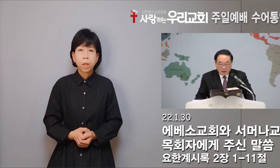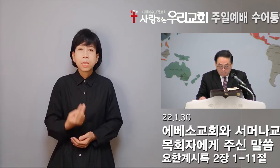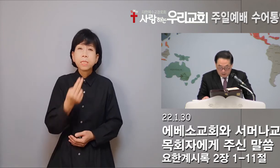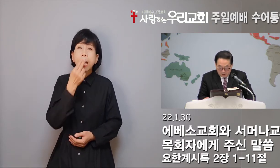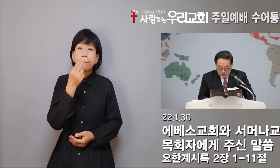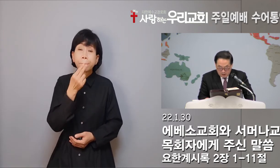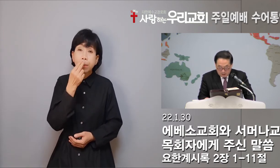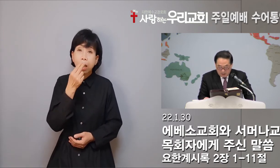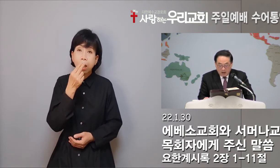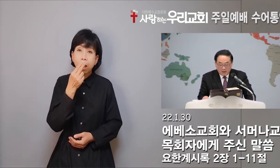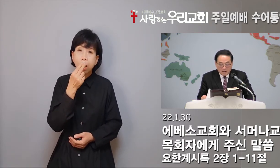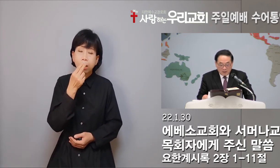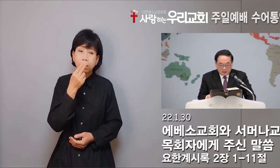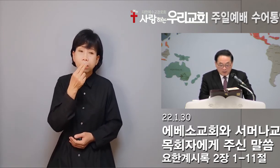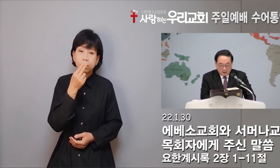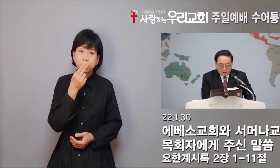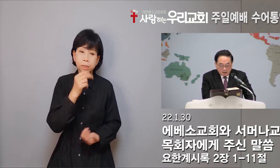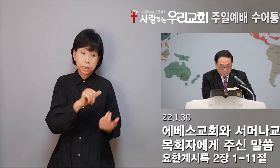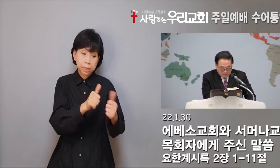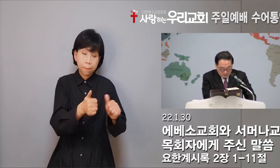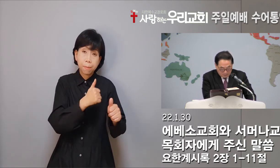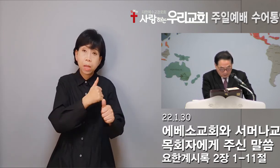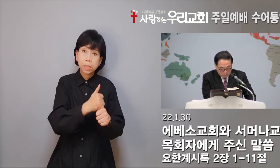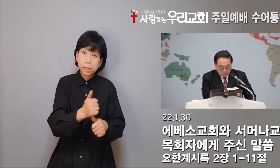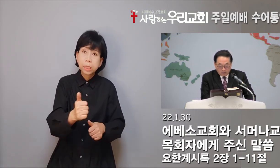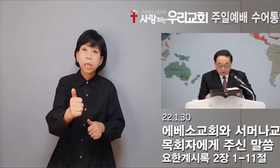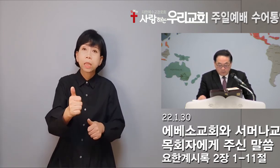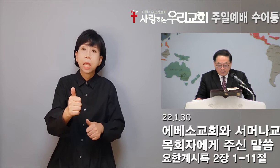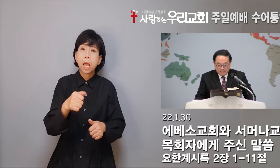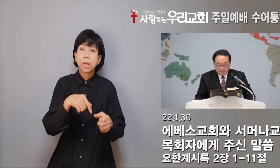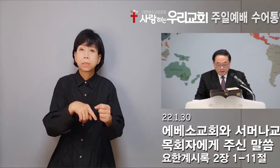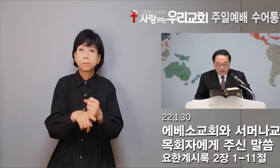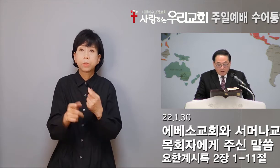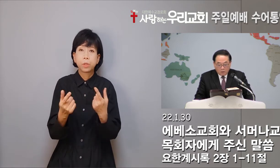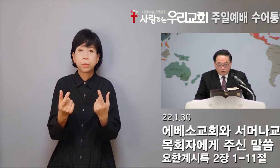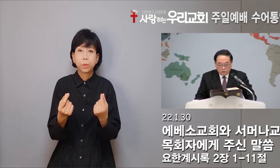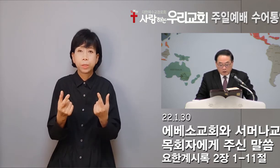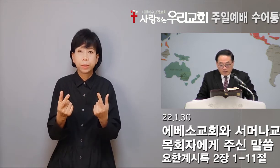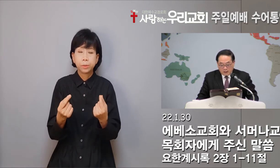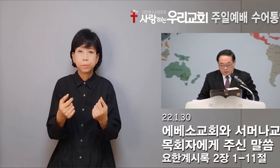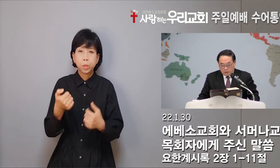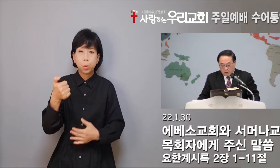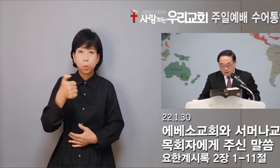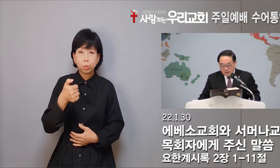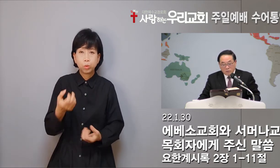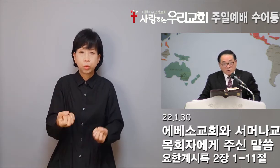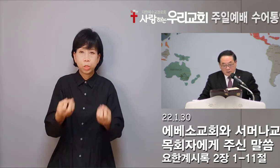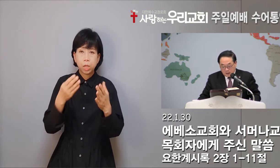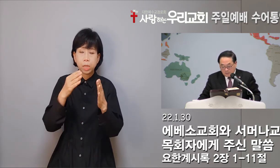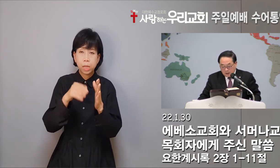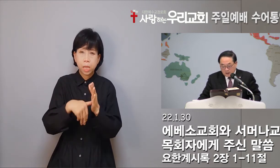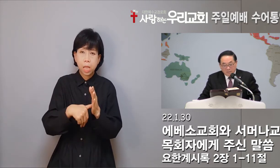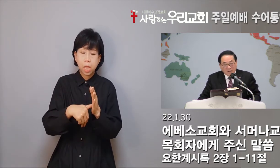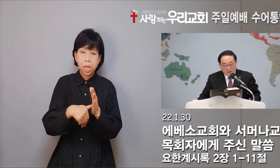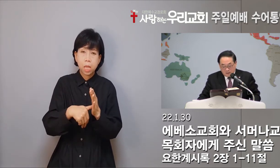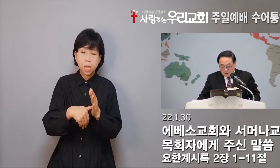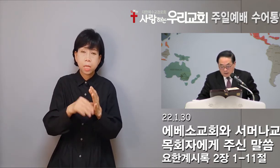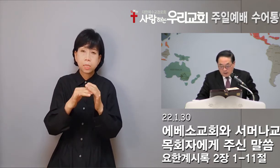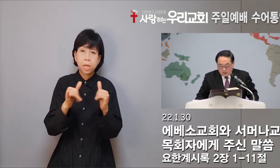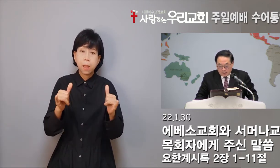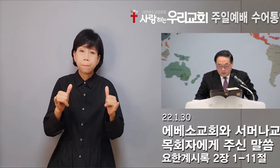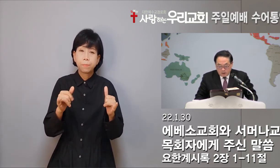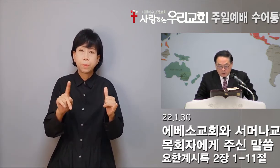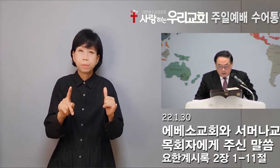이것은 생명이 사망을 이기는 것에 말씀하고 있는 것입니다. 오순절 때 사도들이 사람들에게